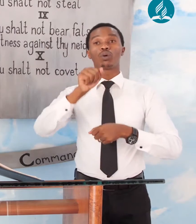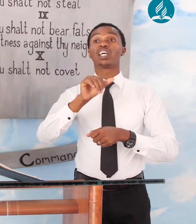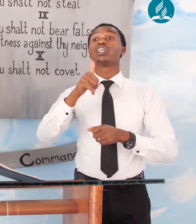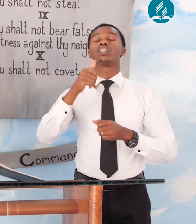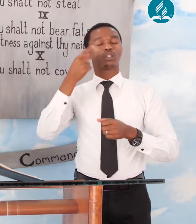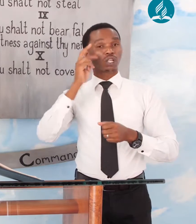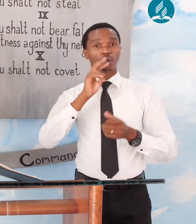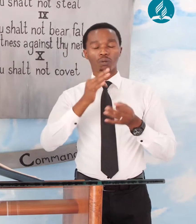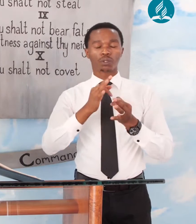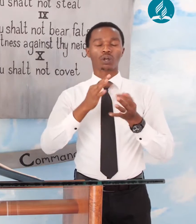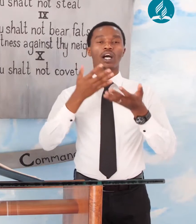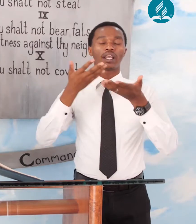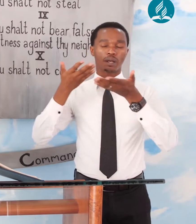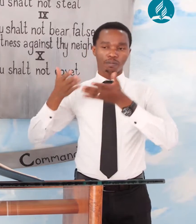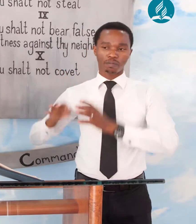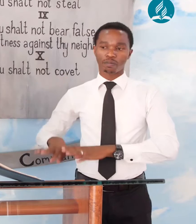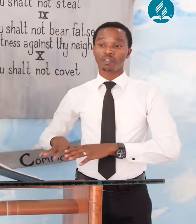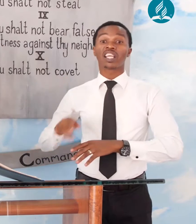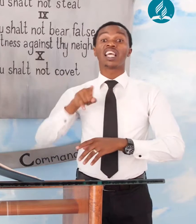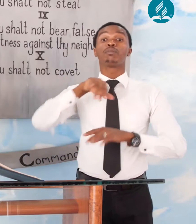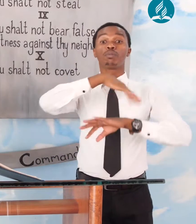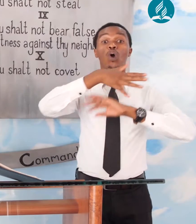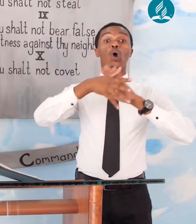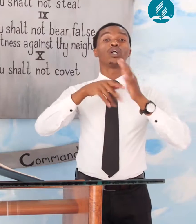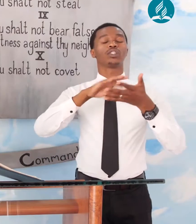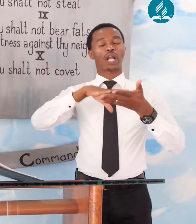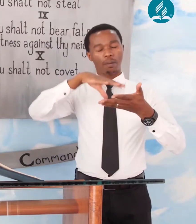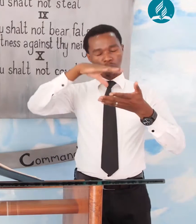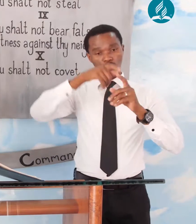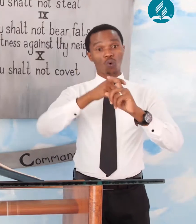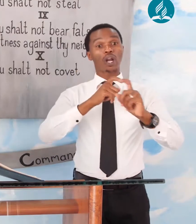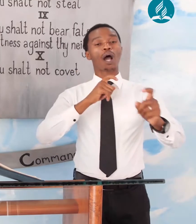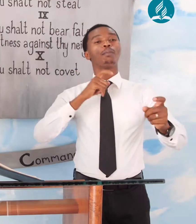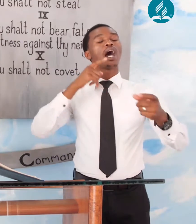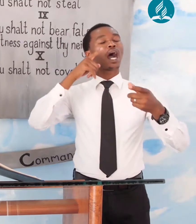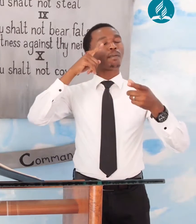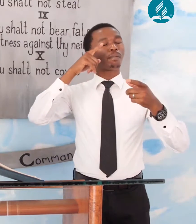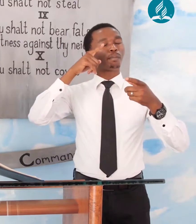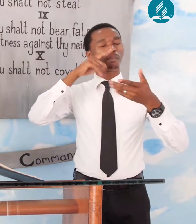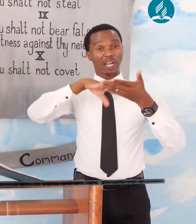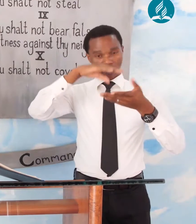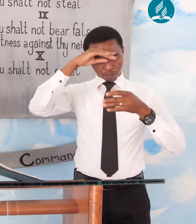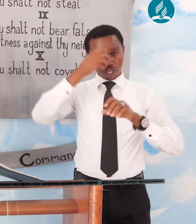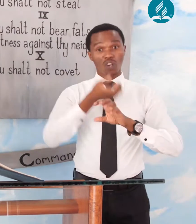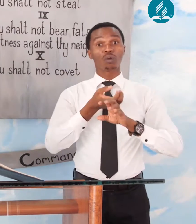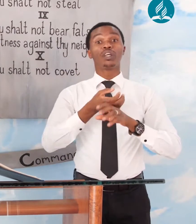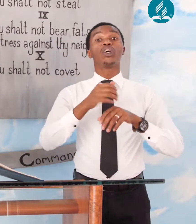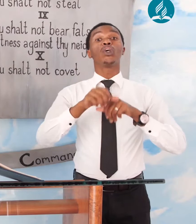biraza turaza kubikuramo amasomo akomeye, ariko ayo masomo yose tuza gukuramo